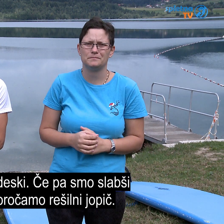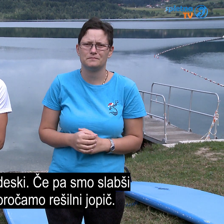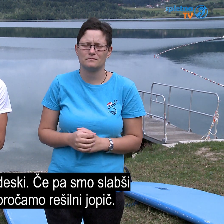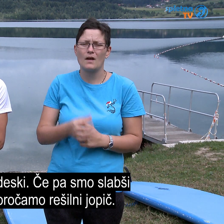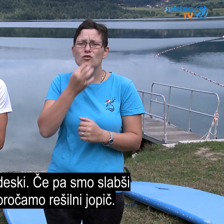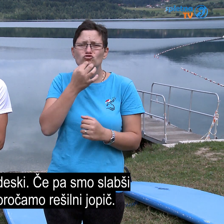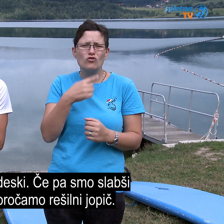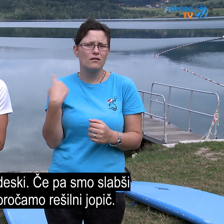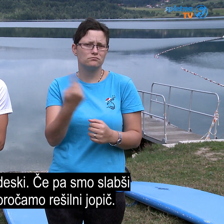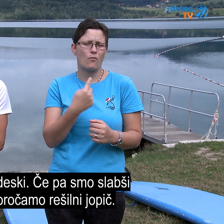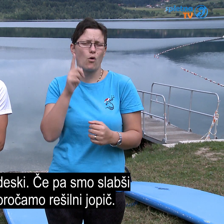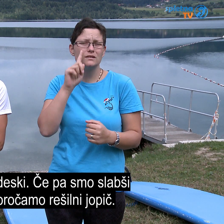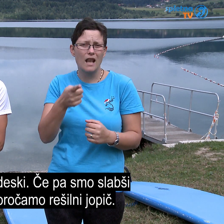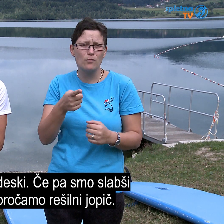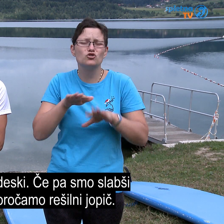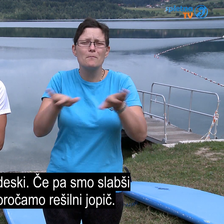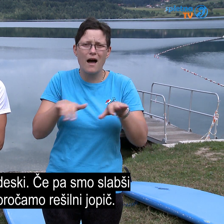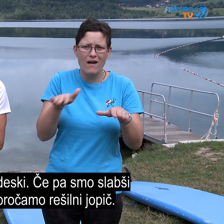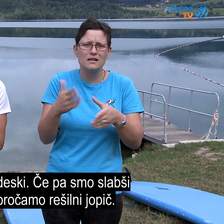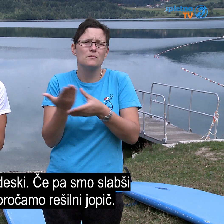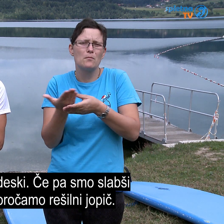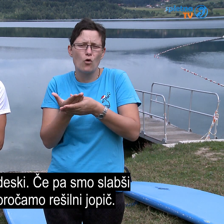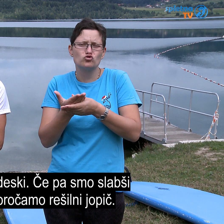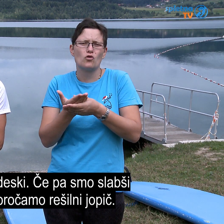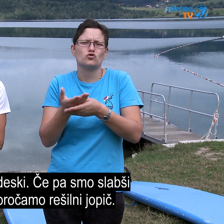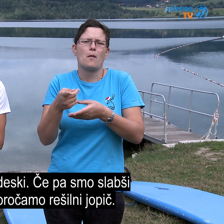Če pa smo slabši plavalci, priporočamo rešilni jopič.